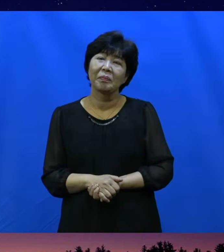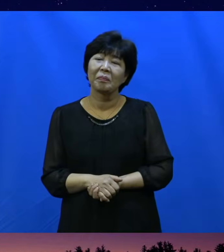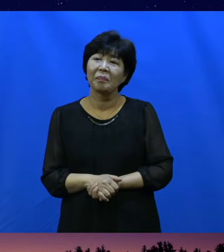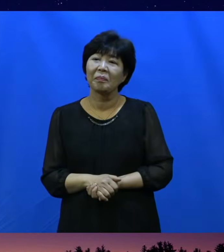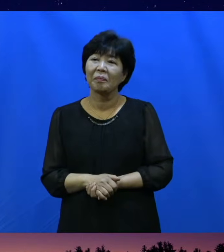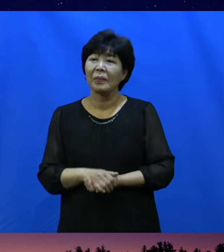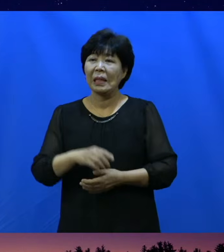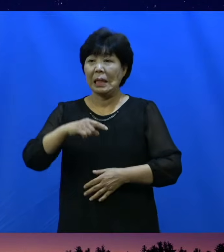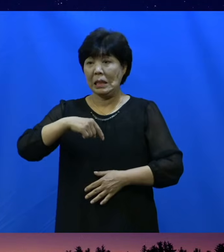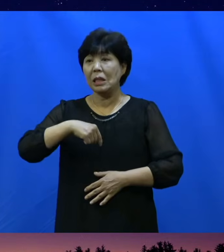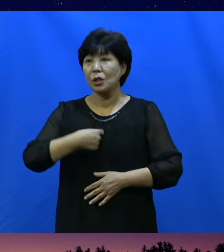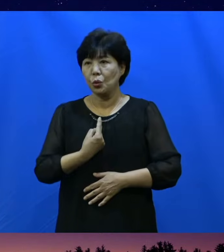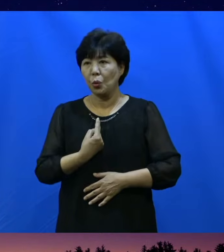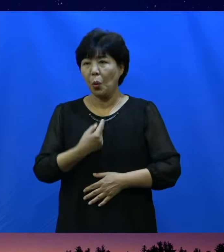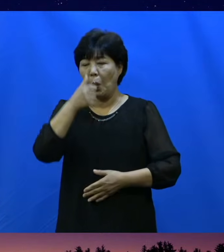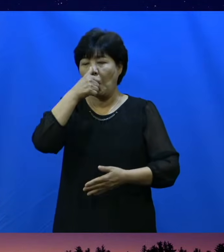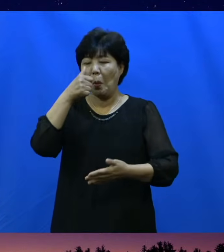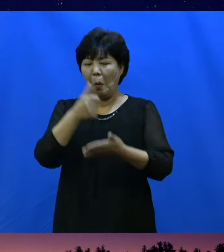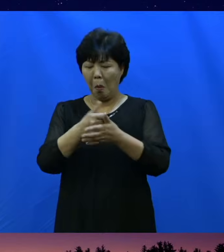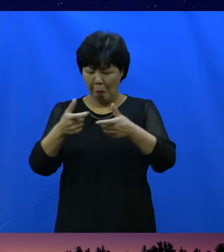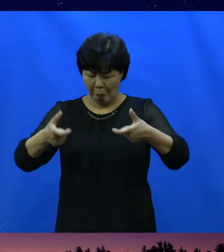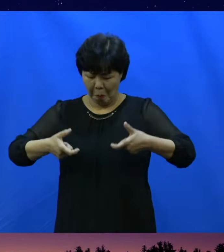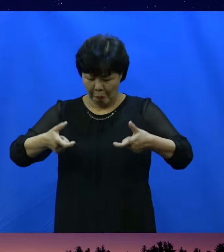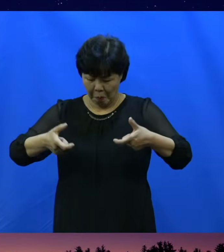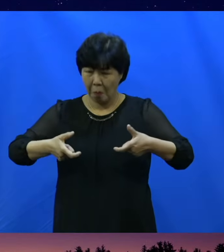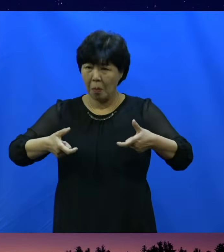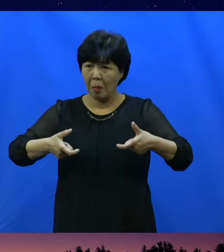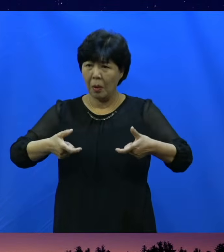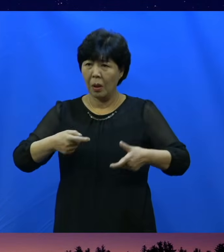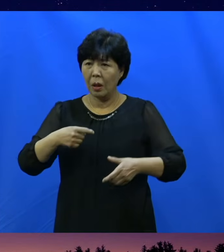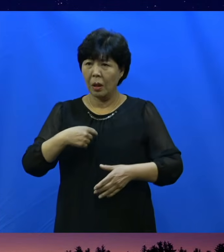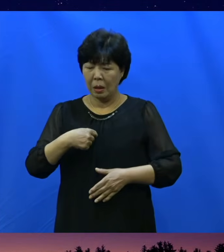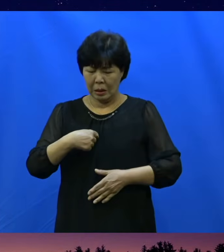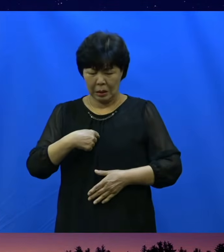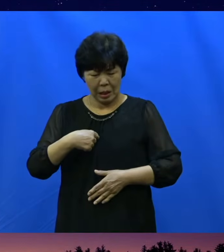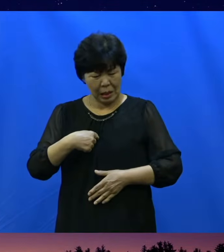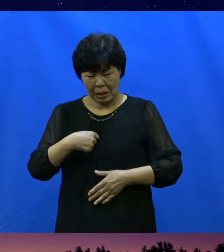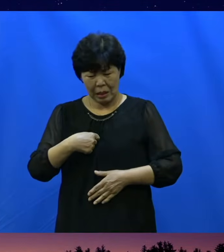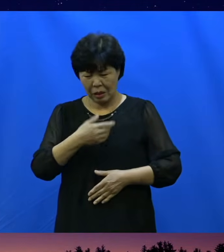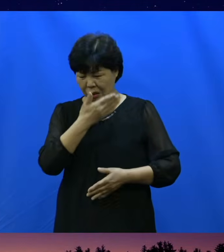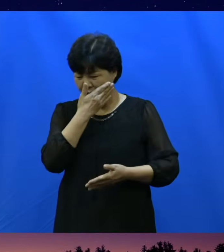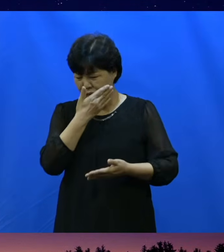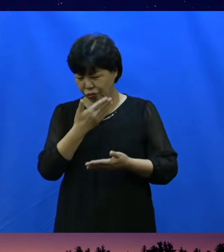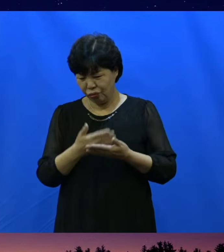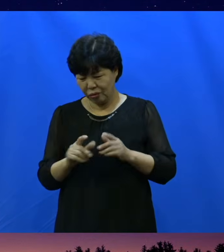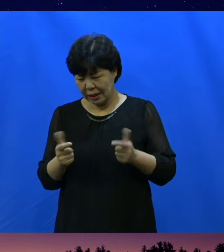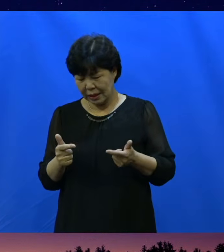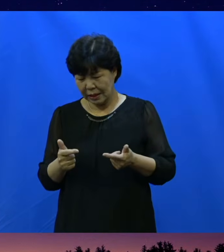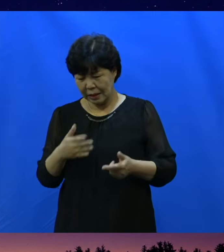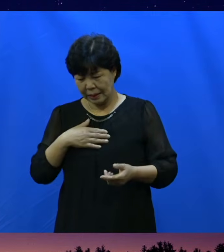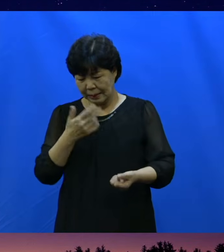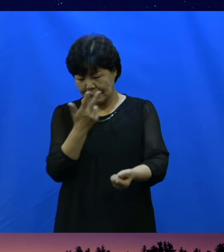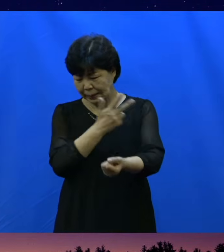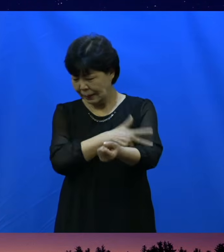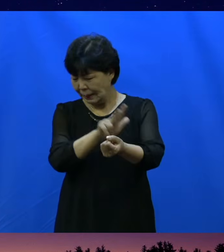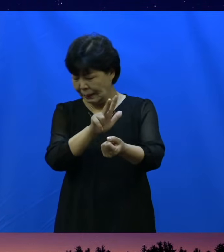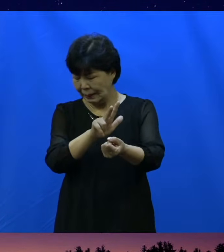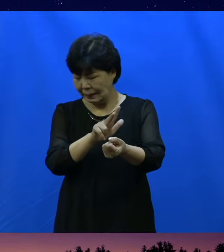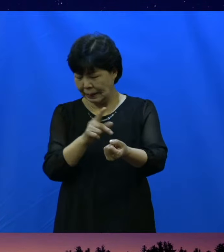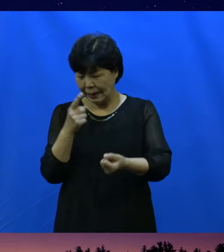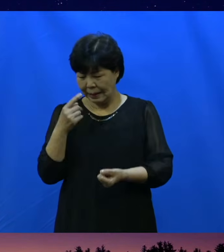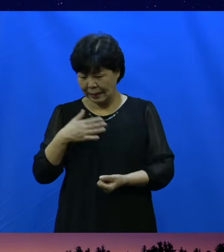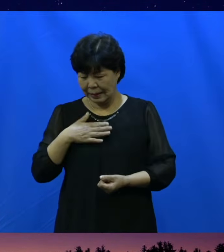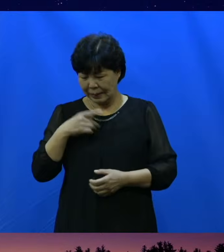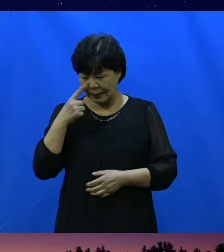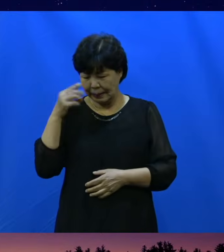자기 정죄감에 빠지게 하는 것입니다. 나는 중요하지 않아. 나는 자격이 없어. 나는 형편없는 사람이야. 나는 별 볼